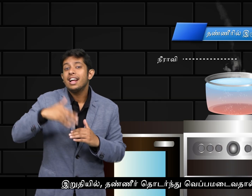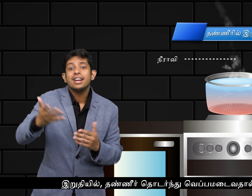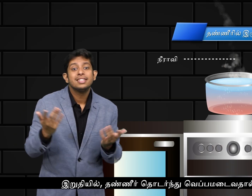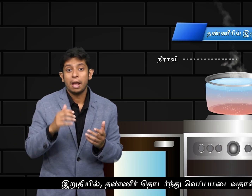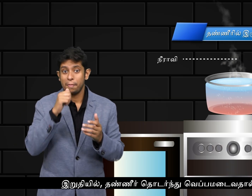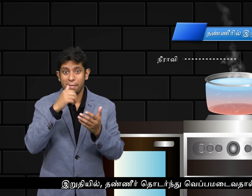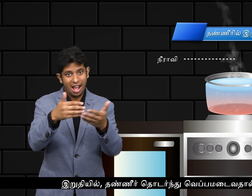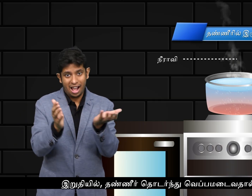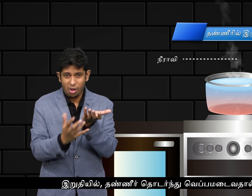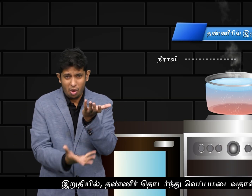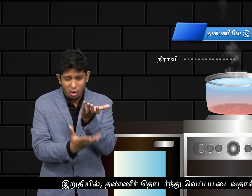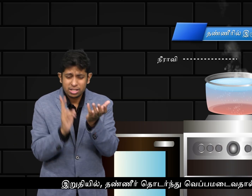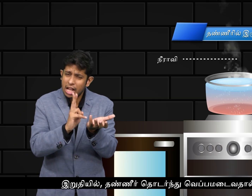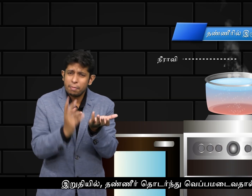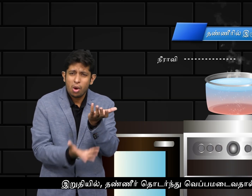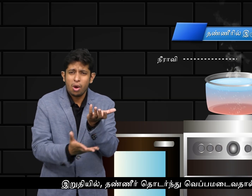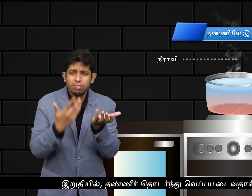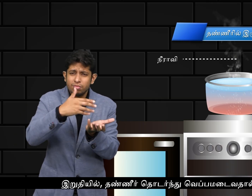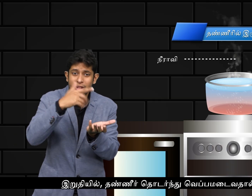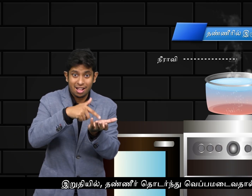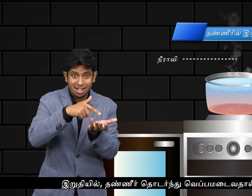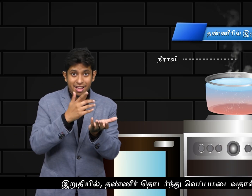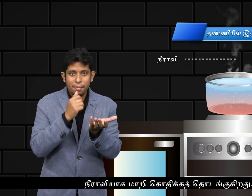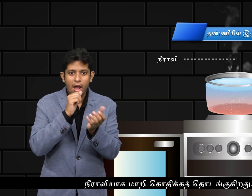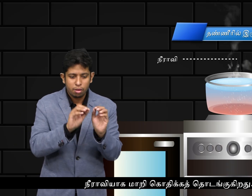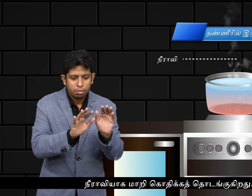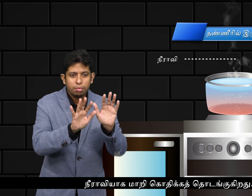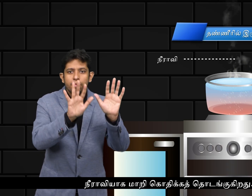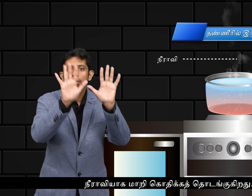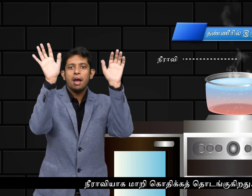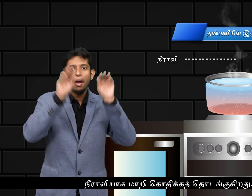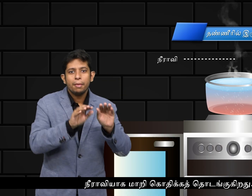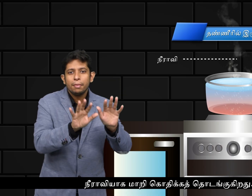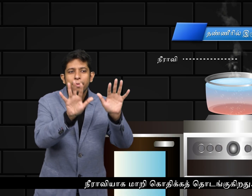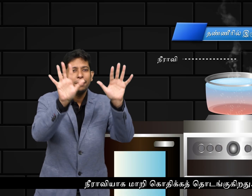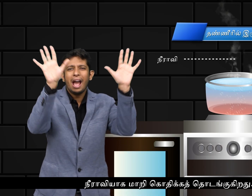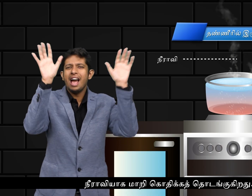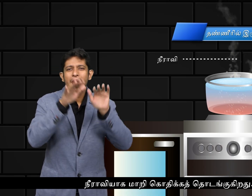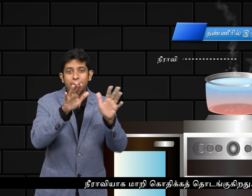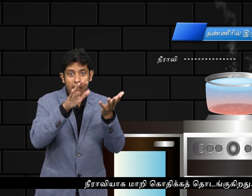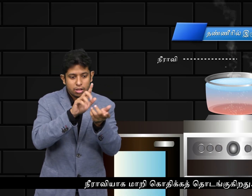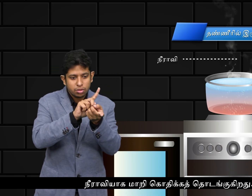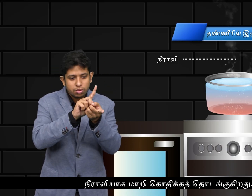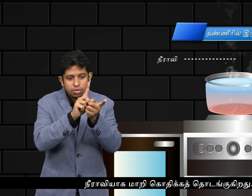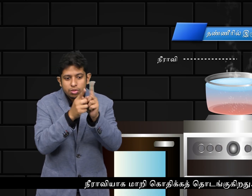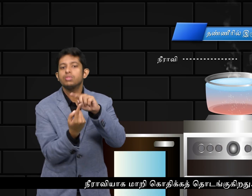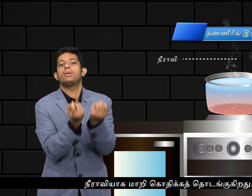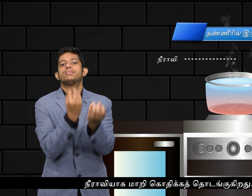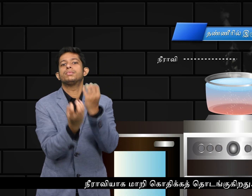இறுதியில் தண்ணீர் தொடர்ந்து வெப்பமடைவதால் அது நீராவியாக மாறி கொதிக்க தொடங்குகிறது.